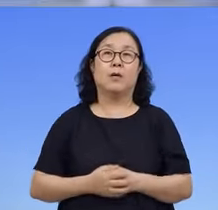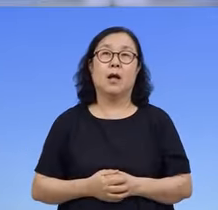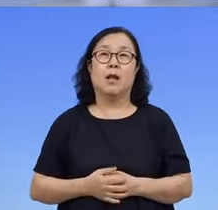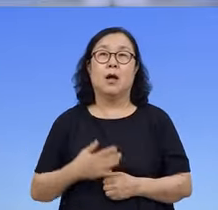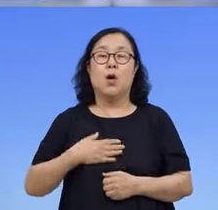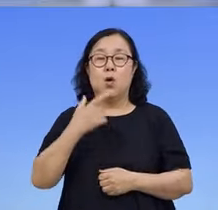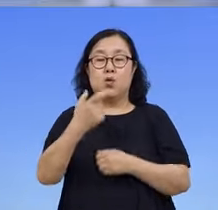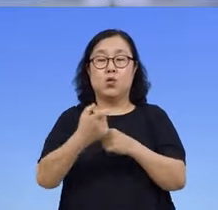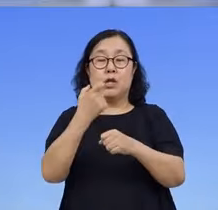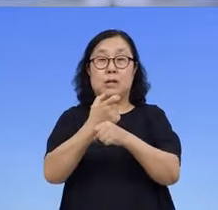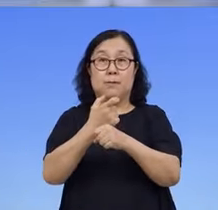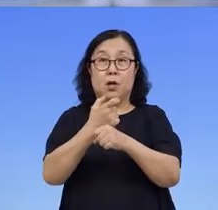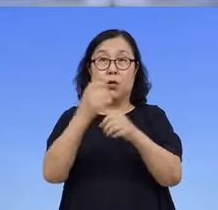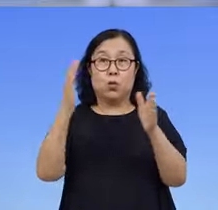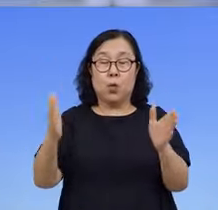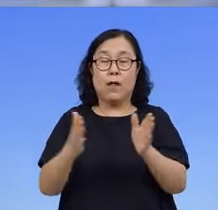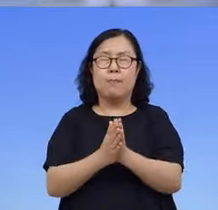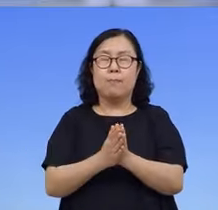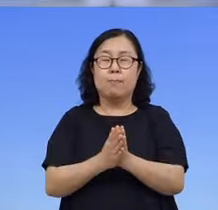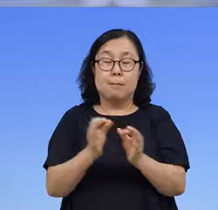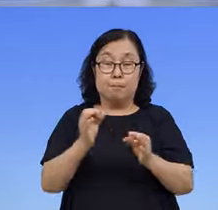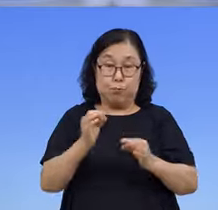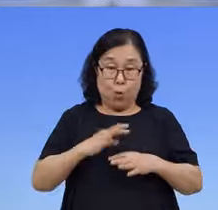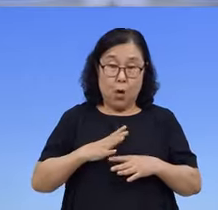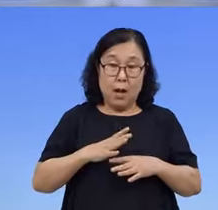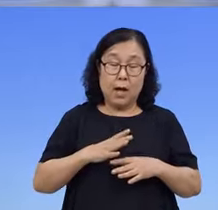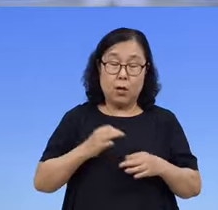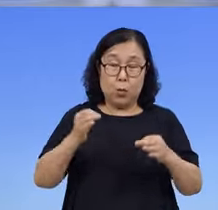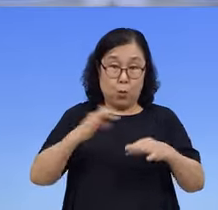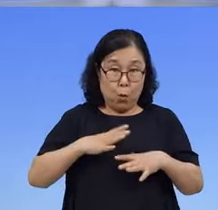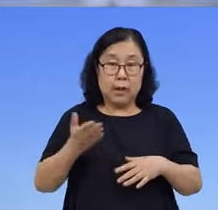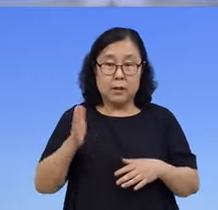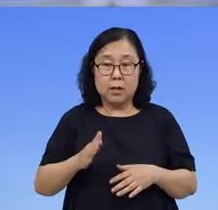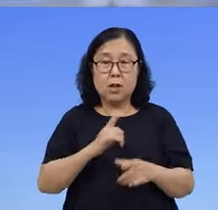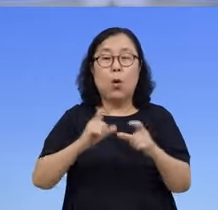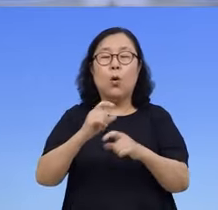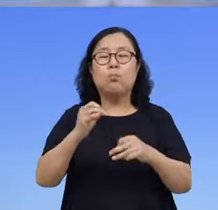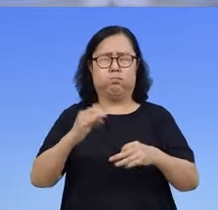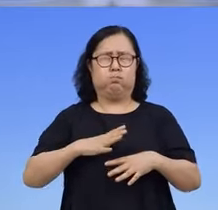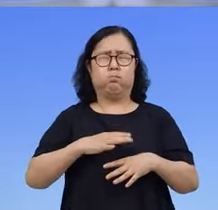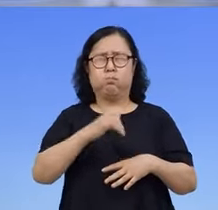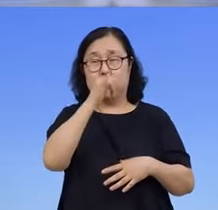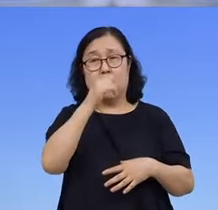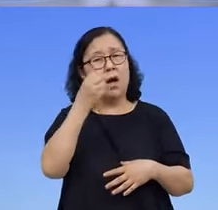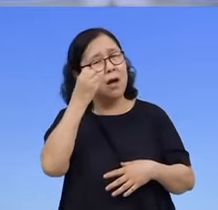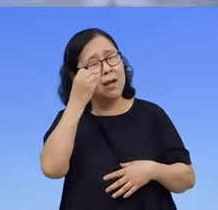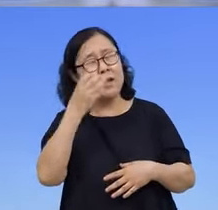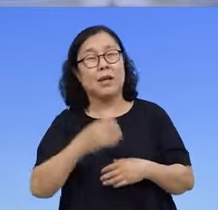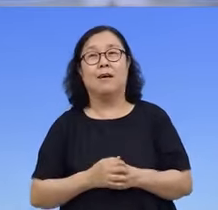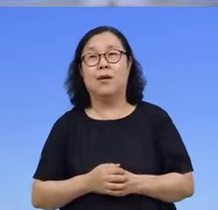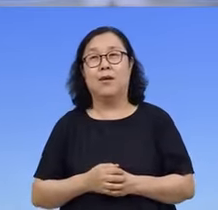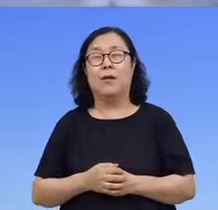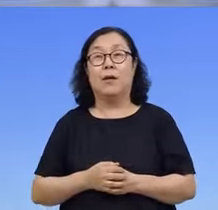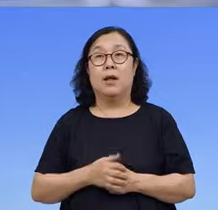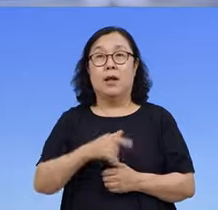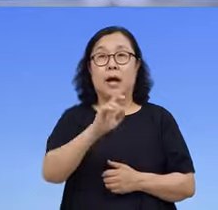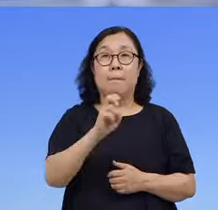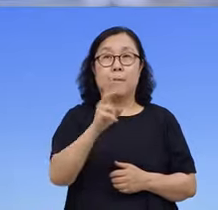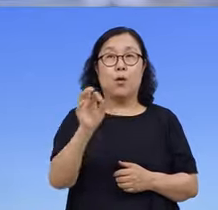세상에 내가 지난 60년을 하나님께 놀라고 또 놀라는데, 이 또 놀랄 게 또 있다는 게 너무 신기해요. 가평